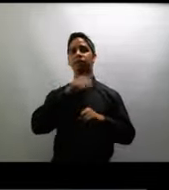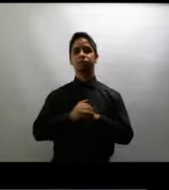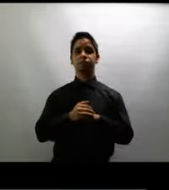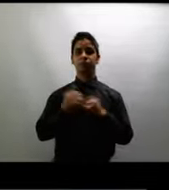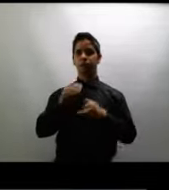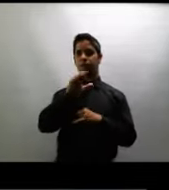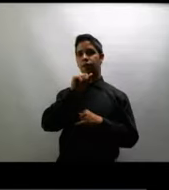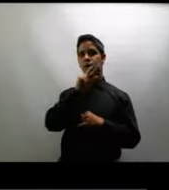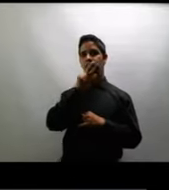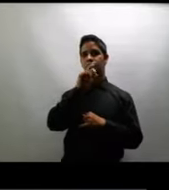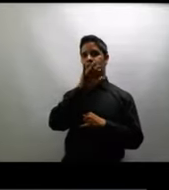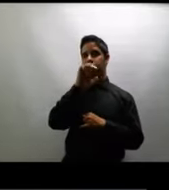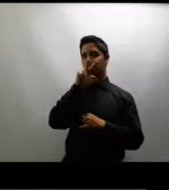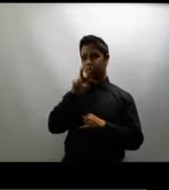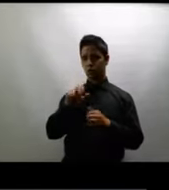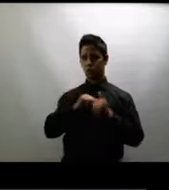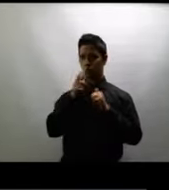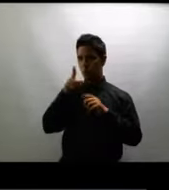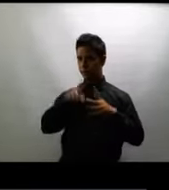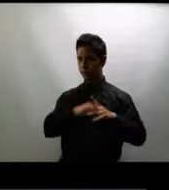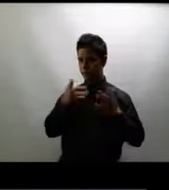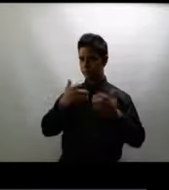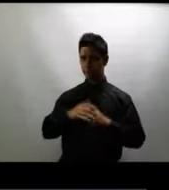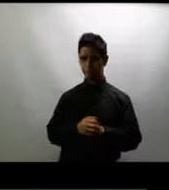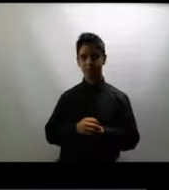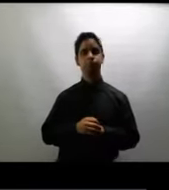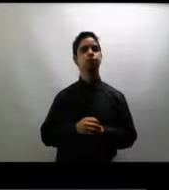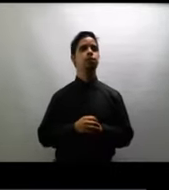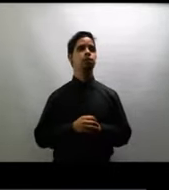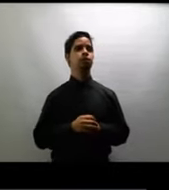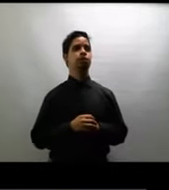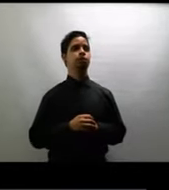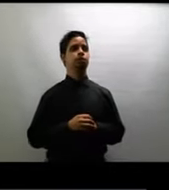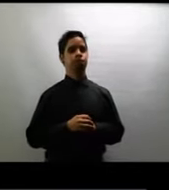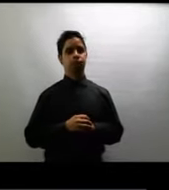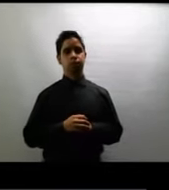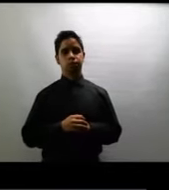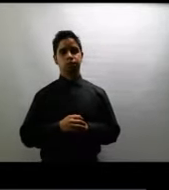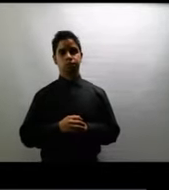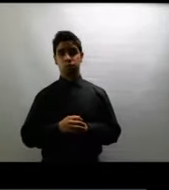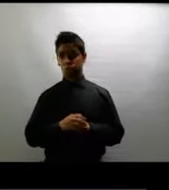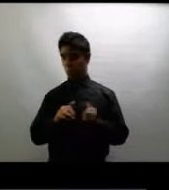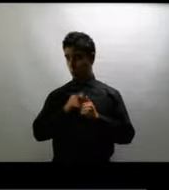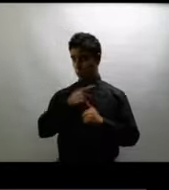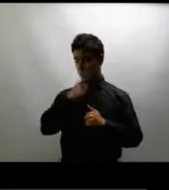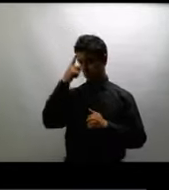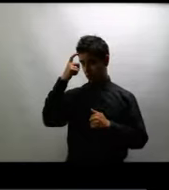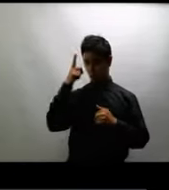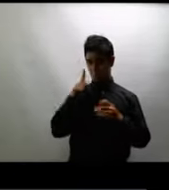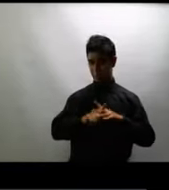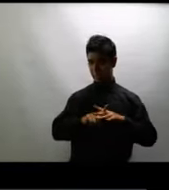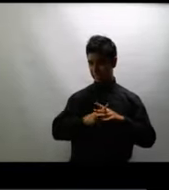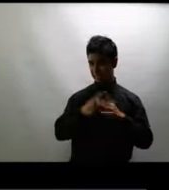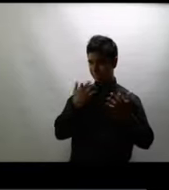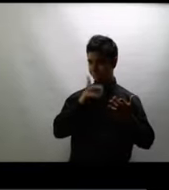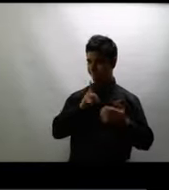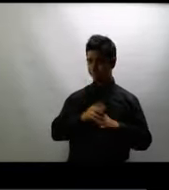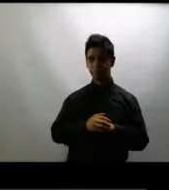Cafés. Café. ¿Cómo comienza este grupo? Este sueño. Pues Cafés